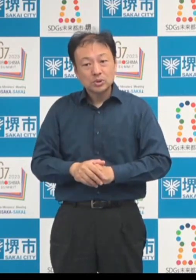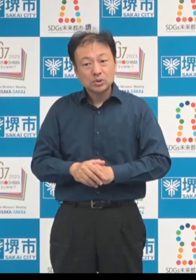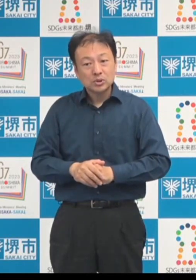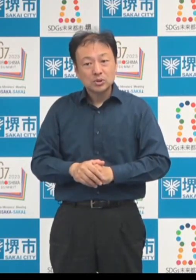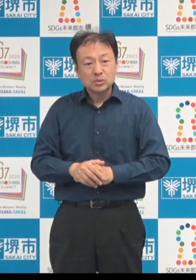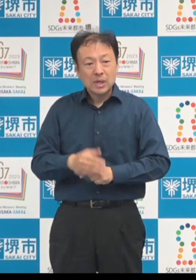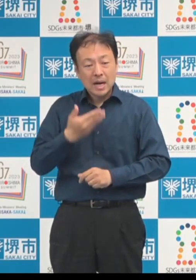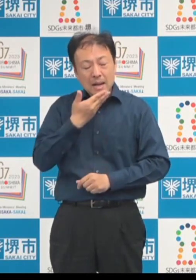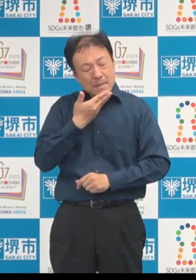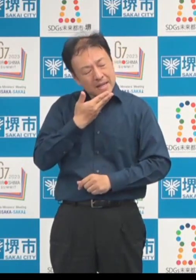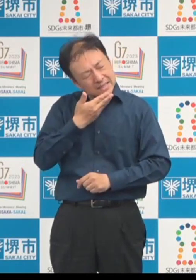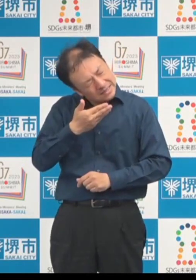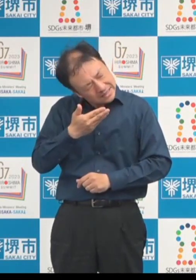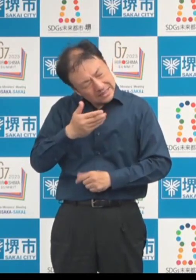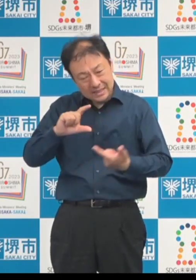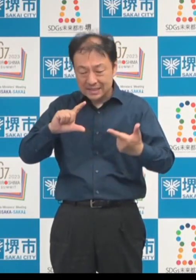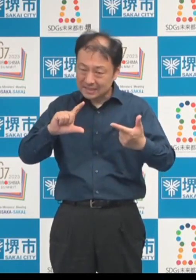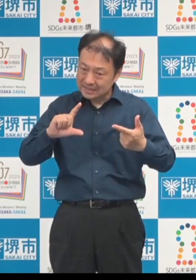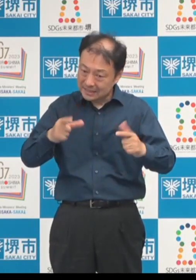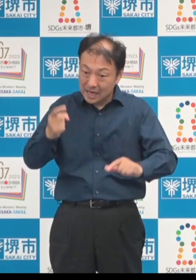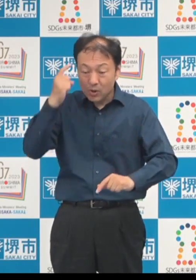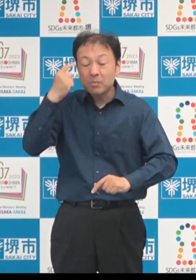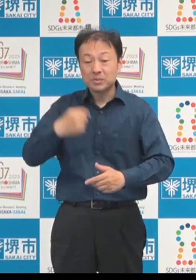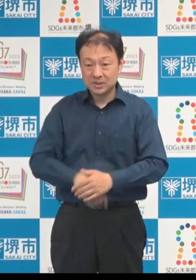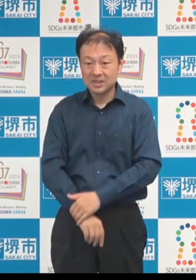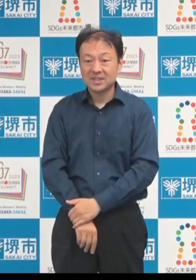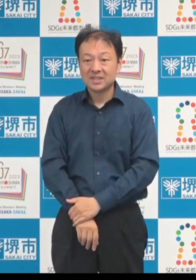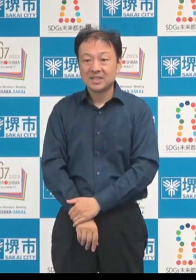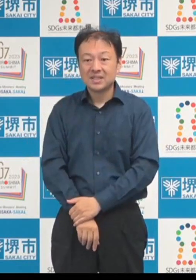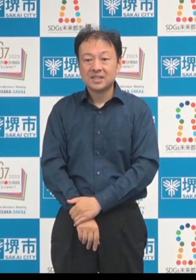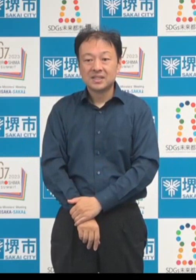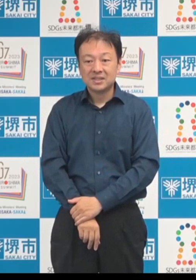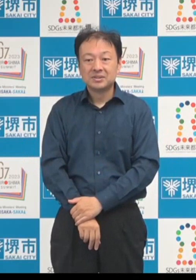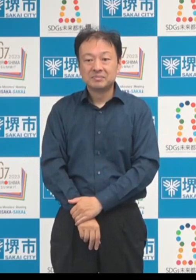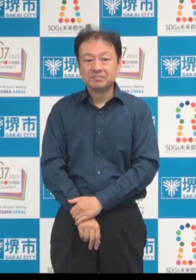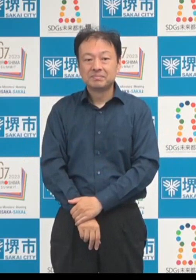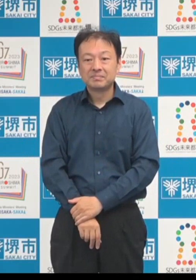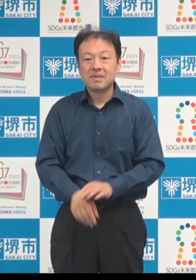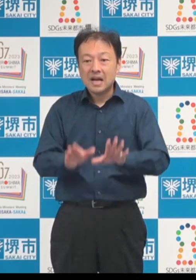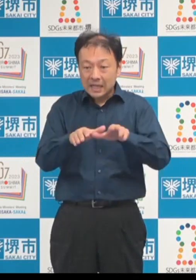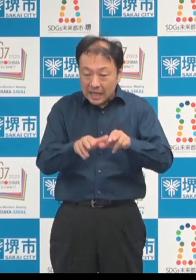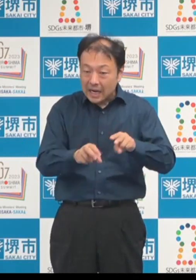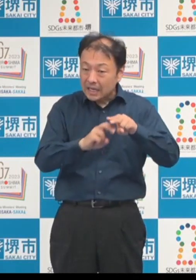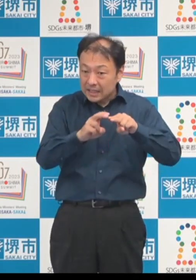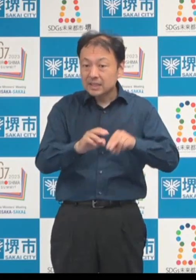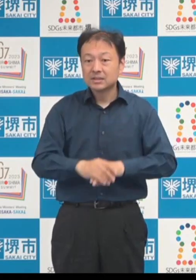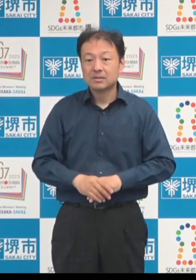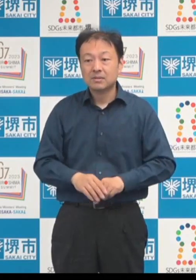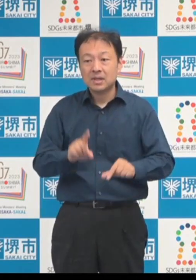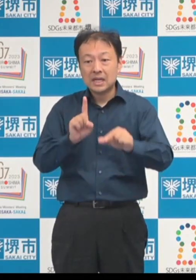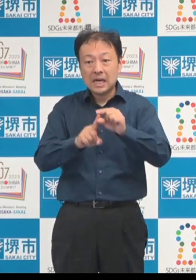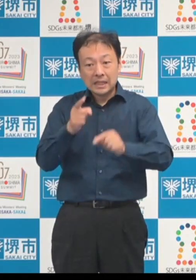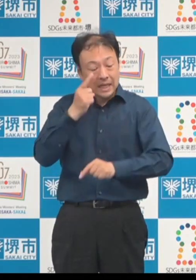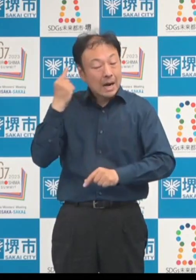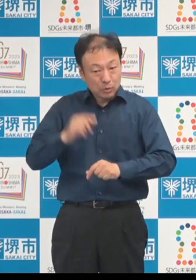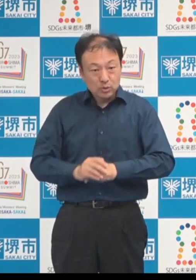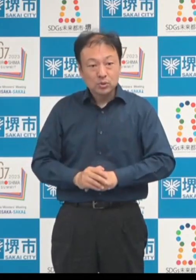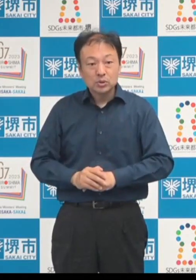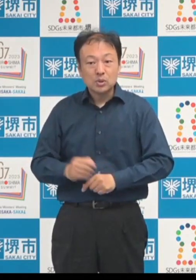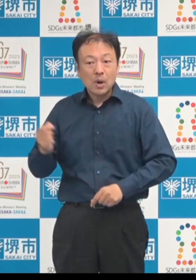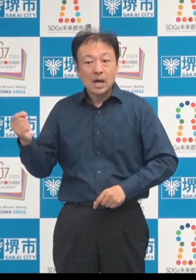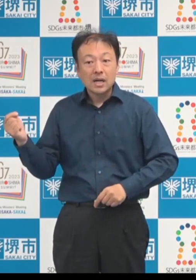利便性が高い場所だとは私は思わないですし、南海電鉄さんの経営方針もあって中本に急行止まらないわけですよ